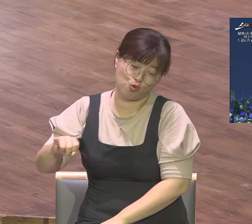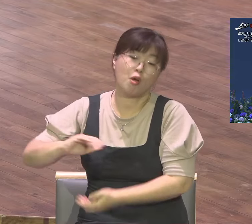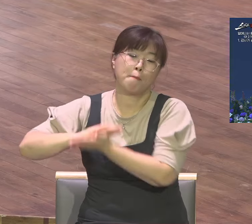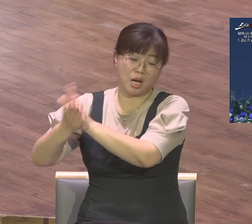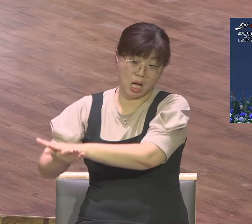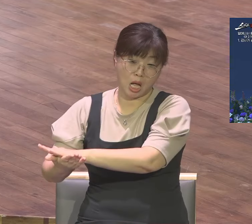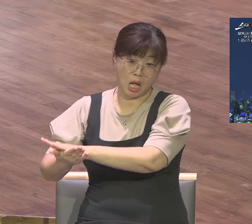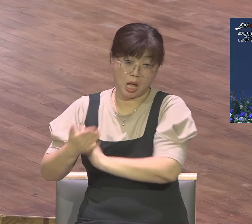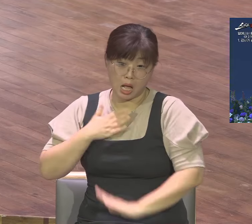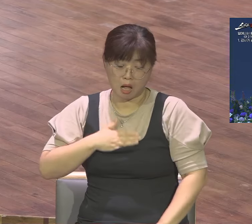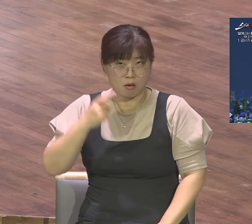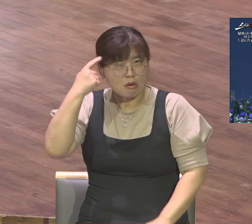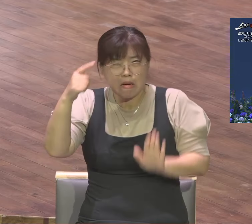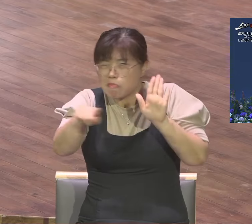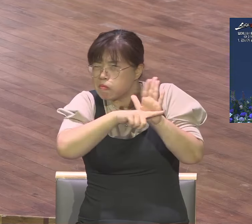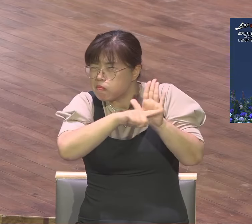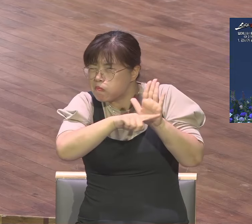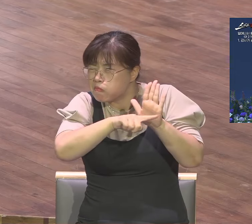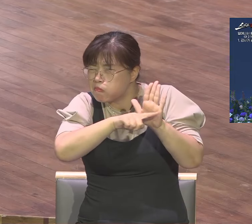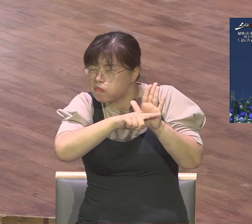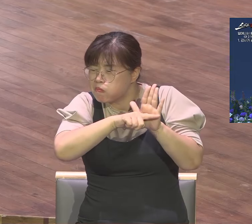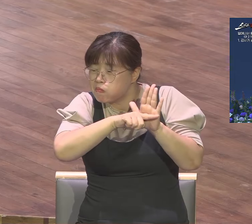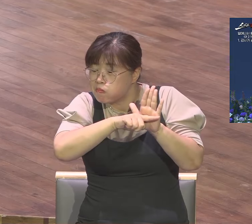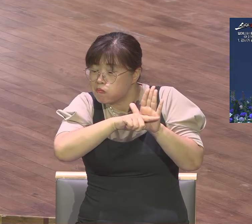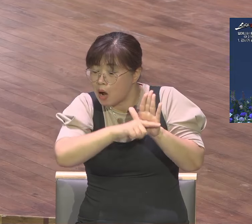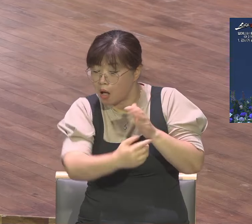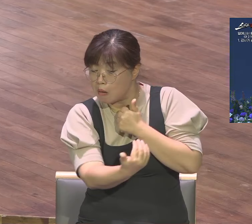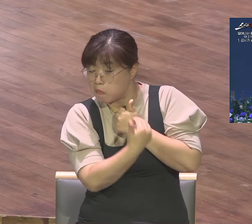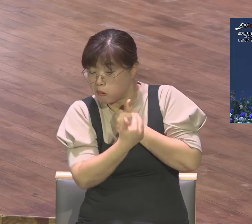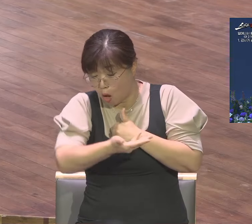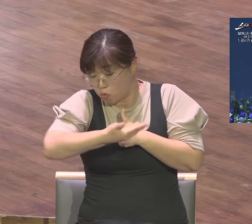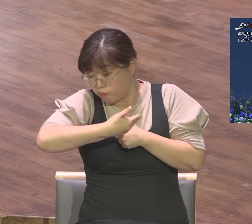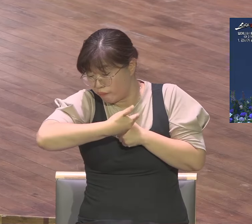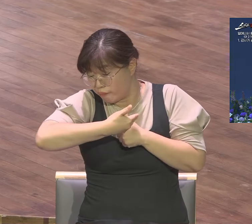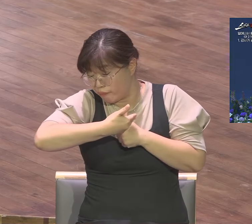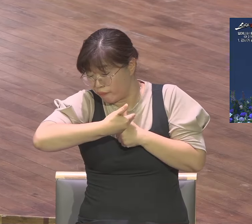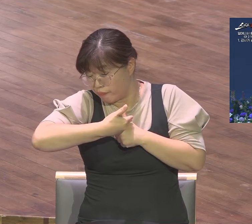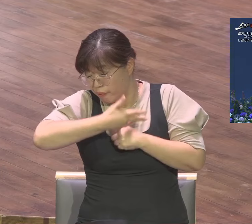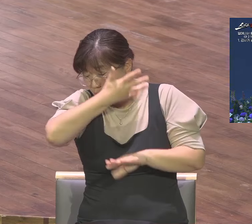그러면 결과적으로 그것이 병이 되어버려요.